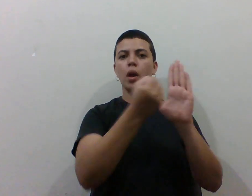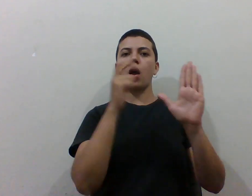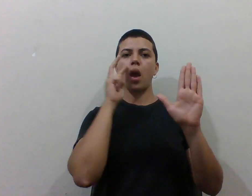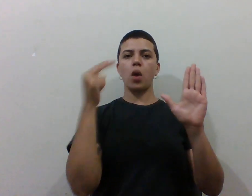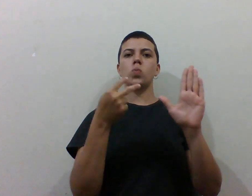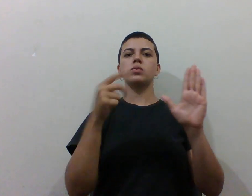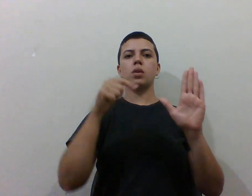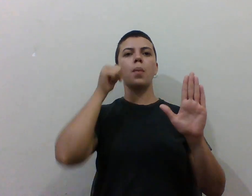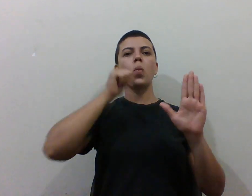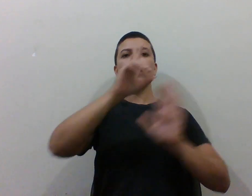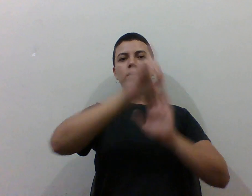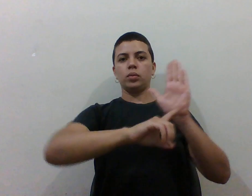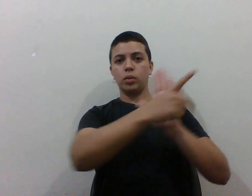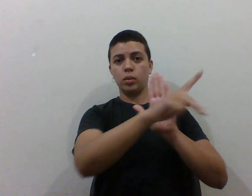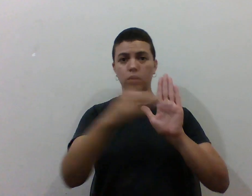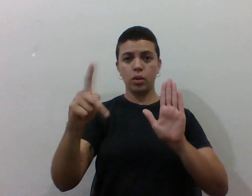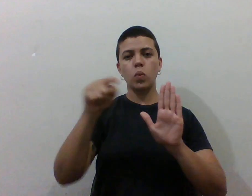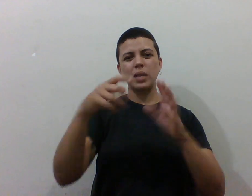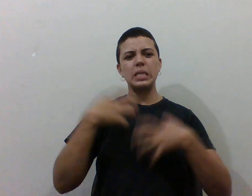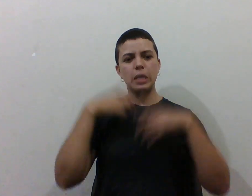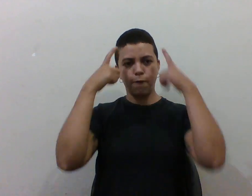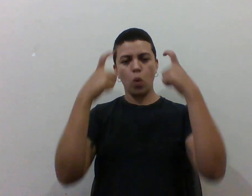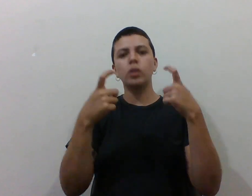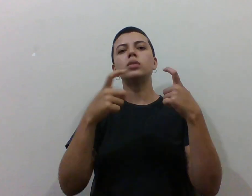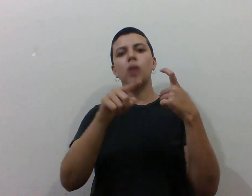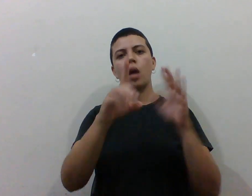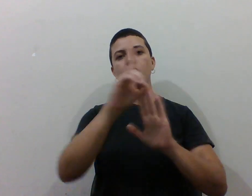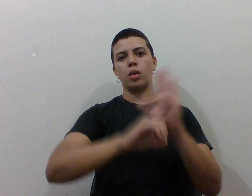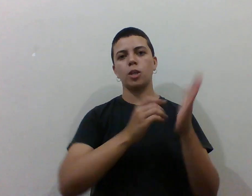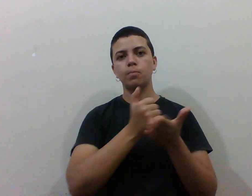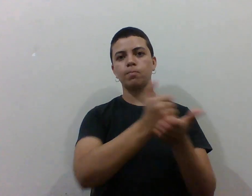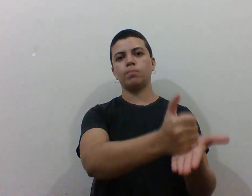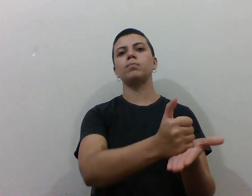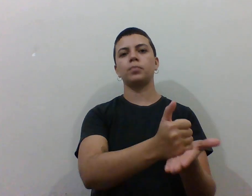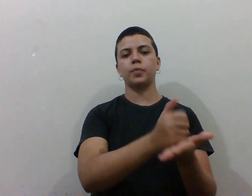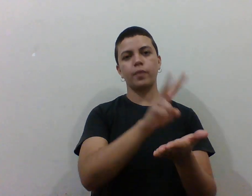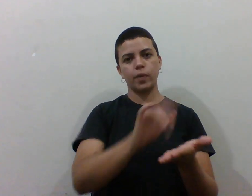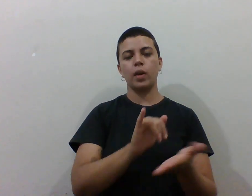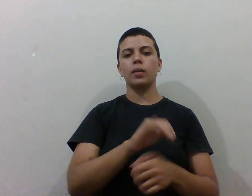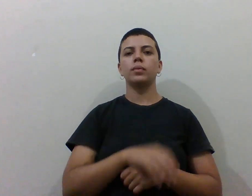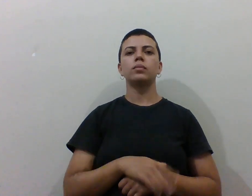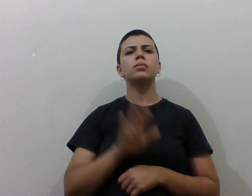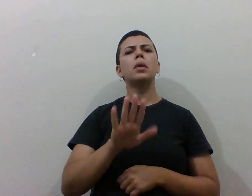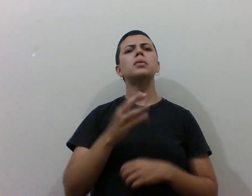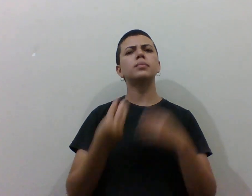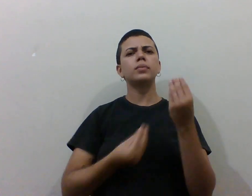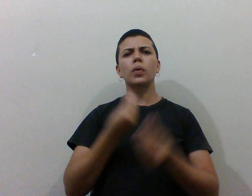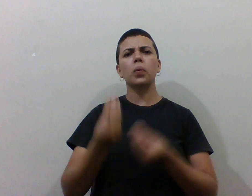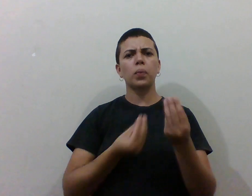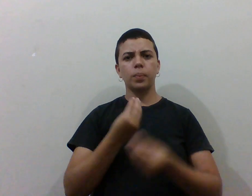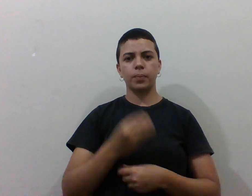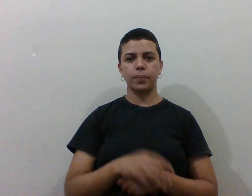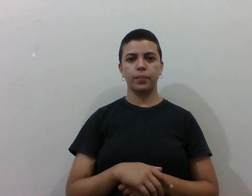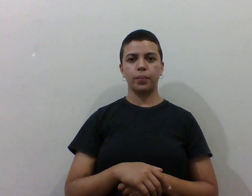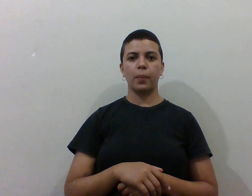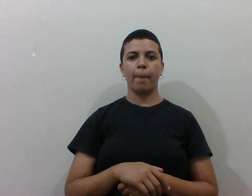mulheres nessa condição de violência doméstica, a fundamentalidade dela também não foi lida e interpretada como evidente